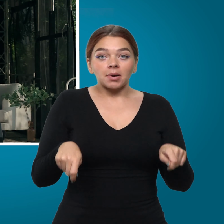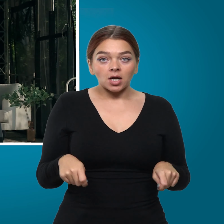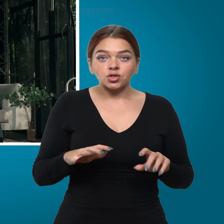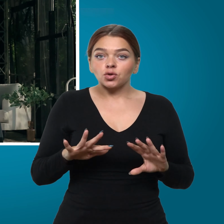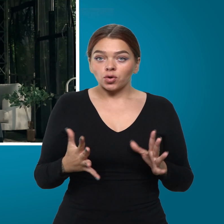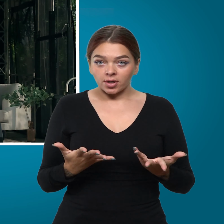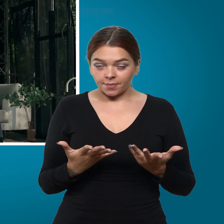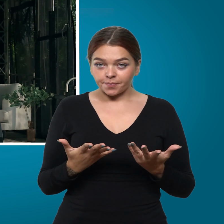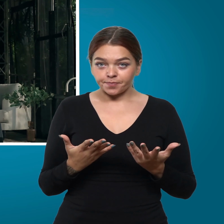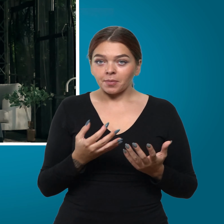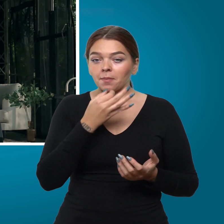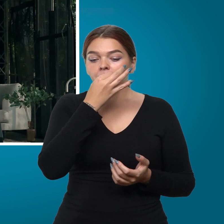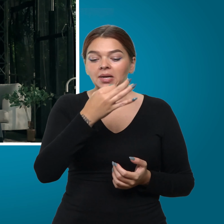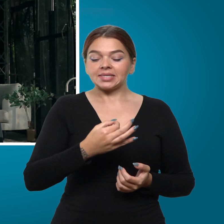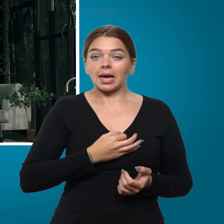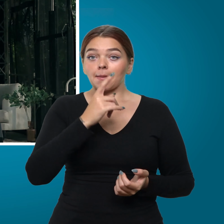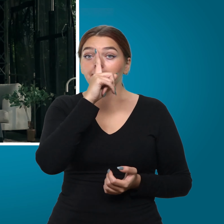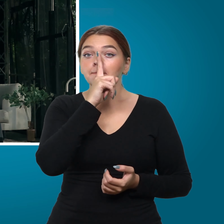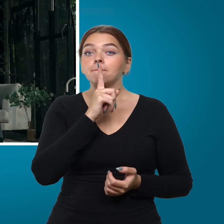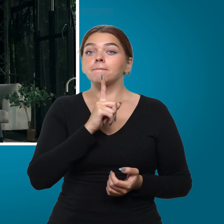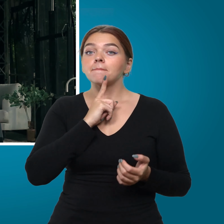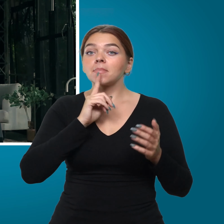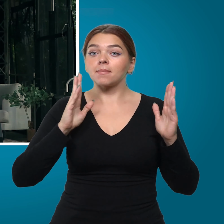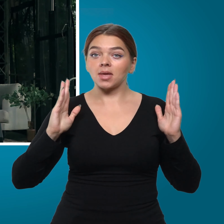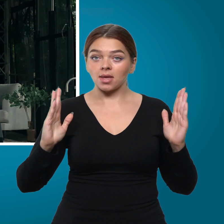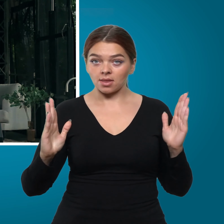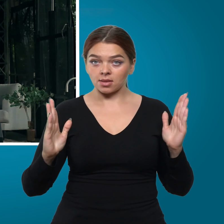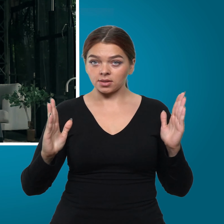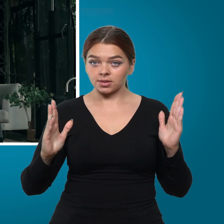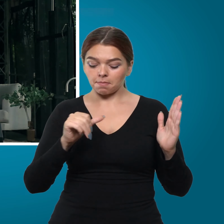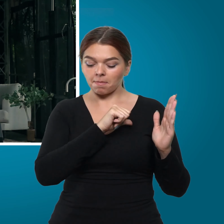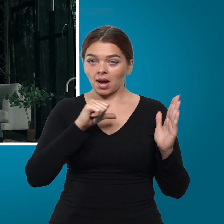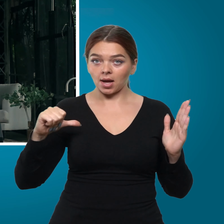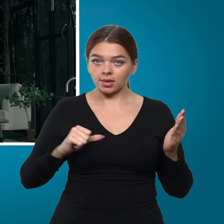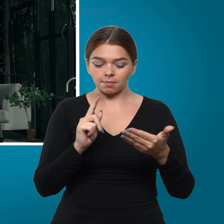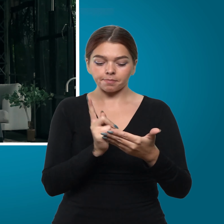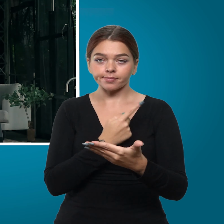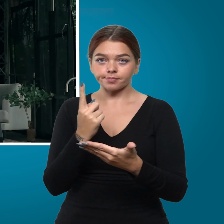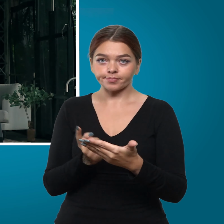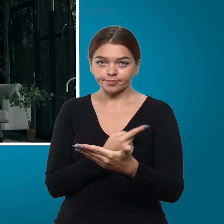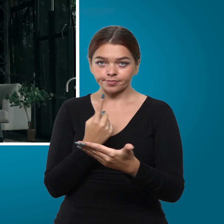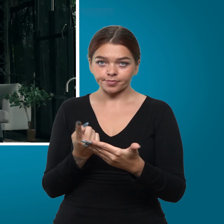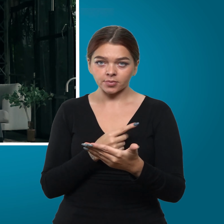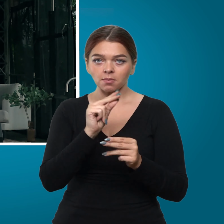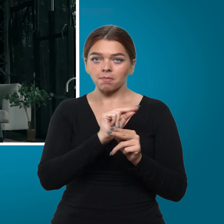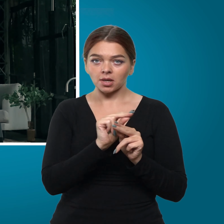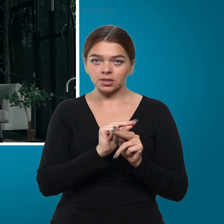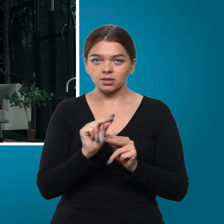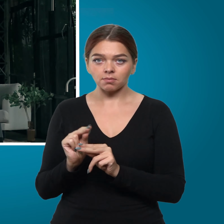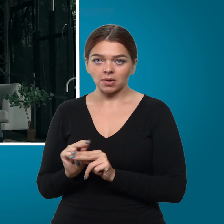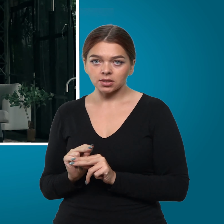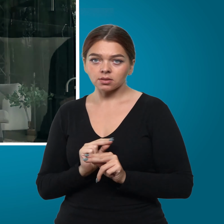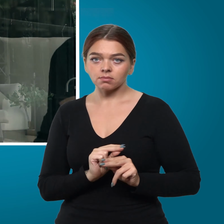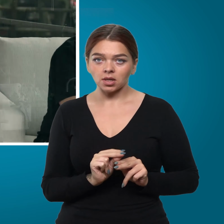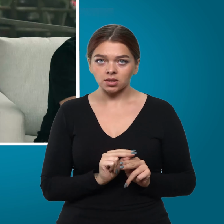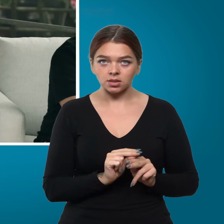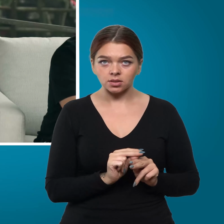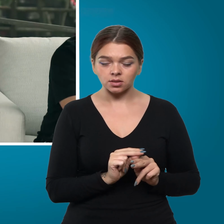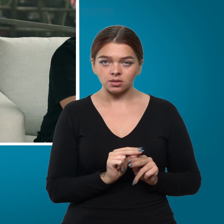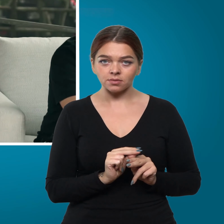paskui būna darbas su redaktorium, čia sudėtingas dalykas, ar ne? Taip, tai iš pat pradžių